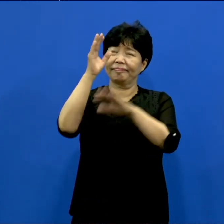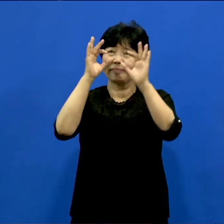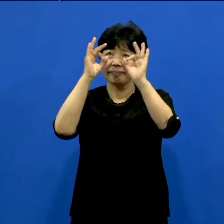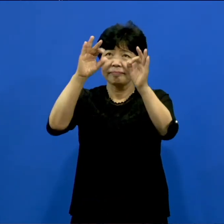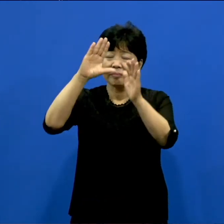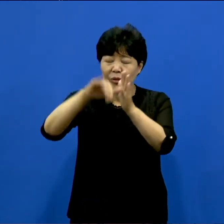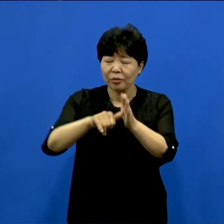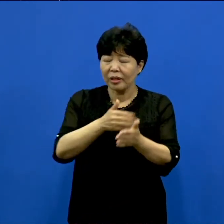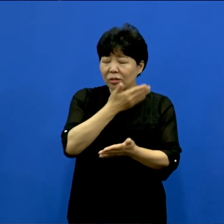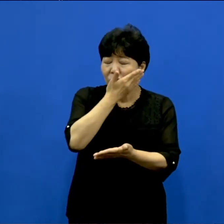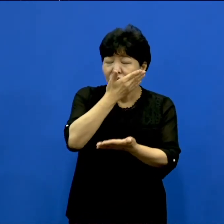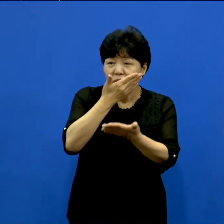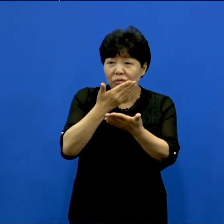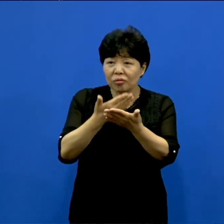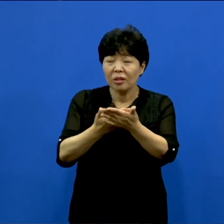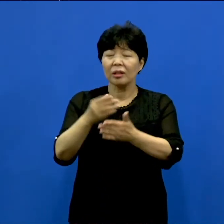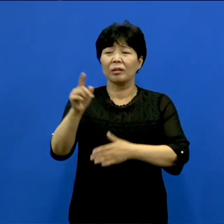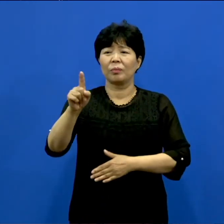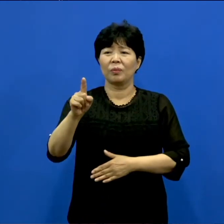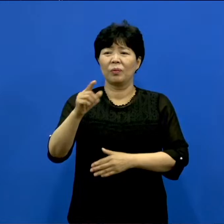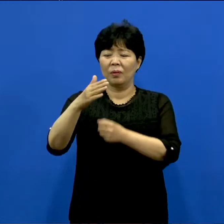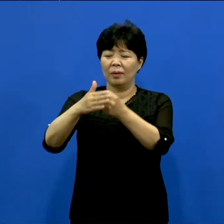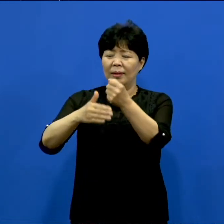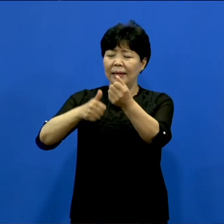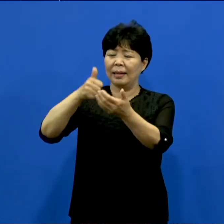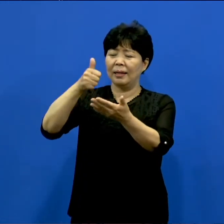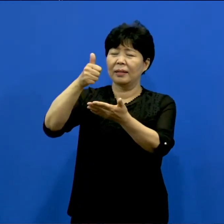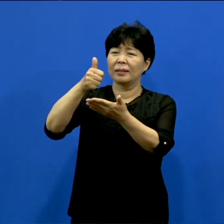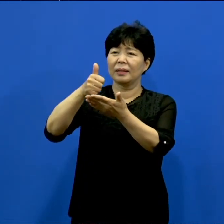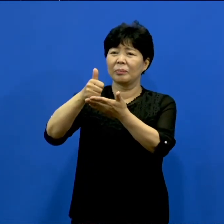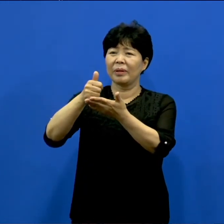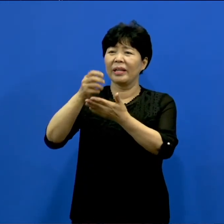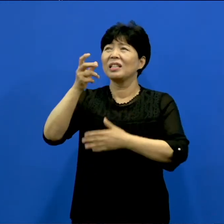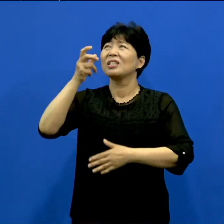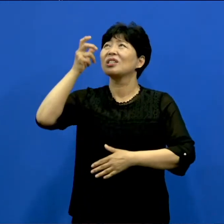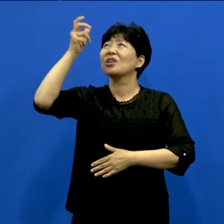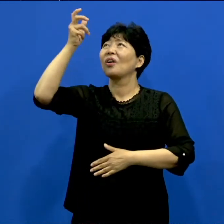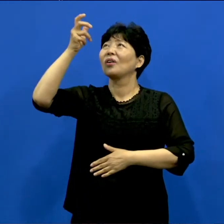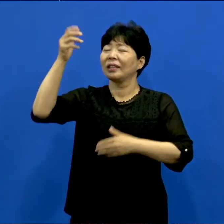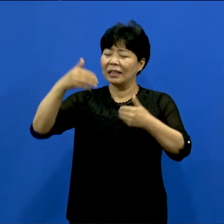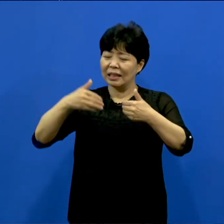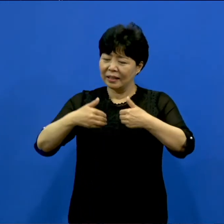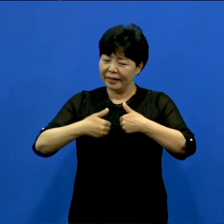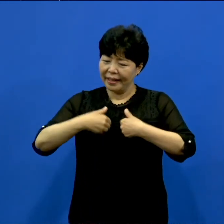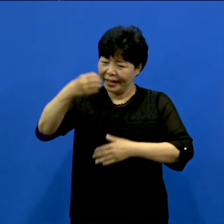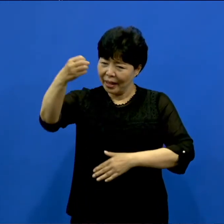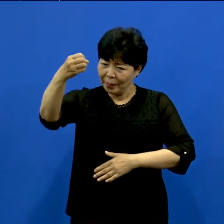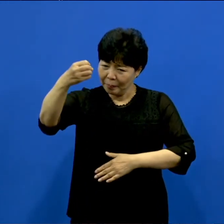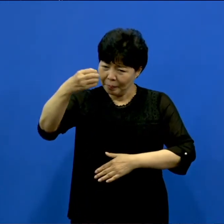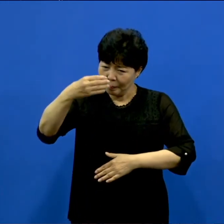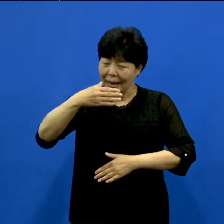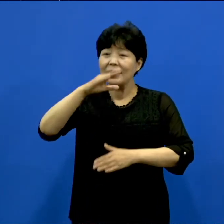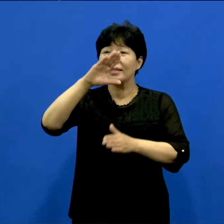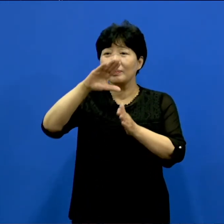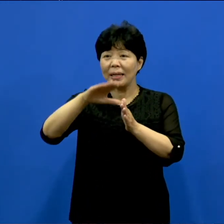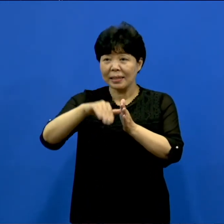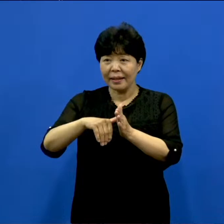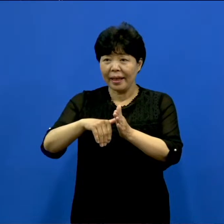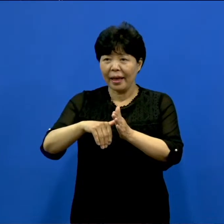여러분 말씀을 들을 때 이제 하나님의 영이 나에게 무슨 말씀을 하시냐면 순종하고 싶어지는 마음을 주실 때가